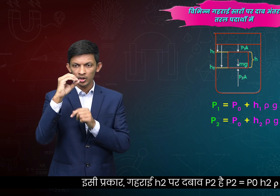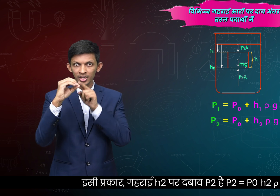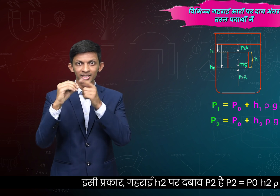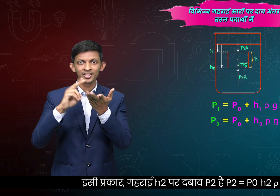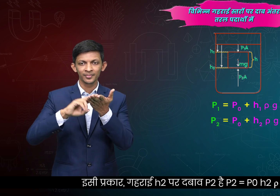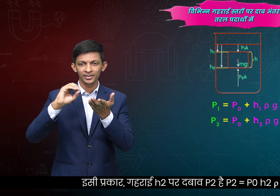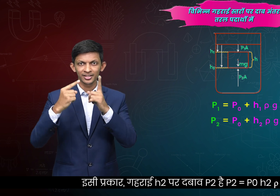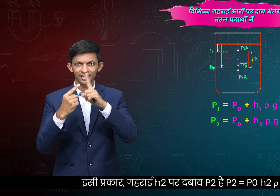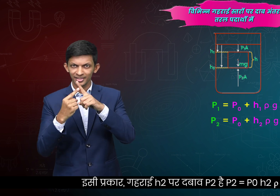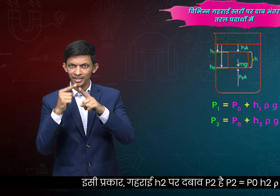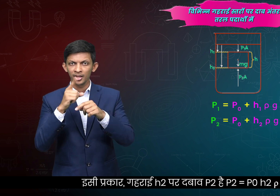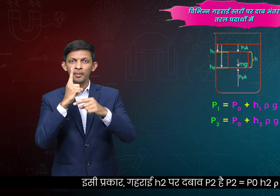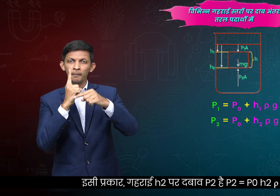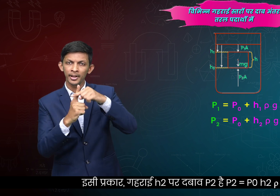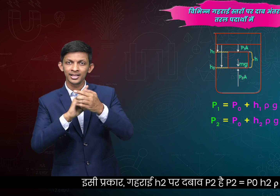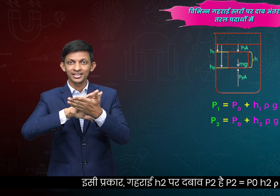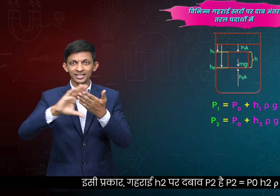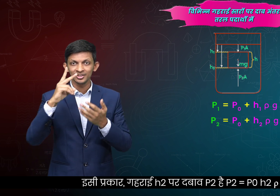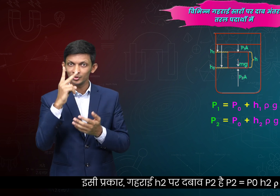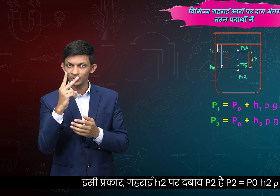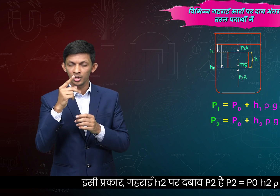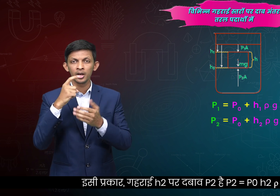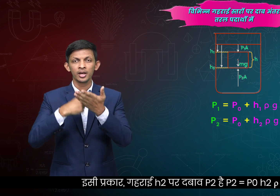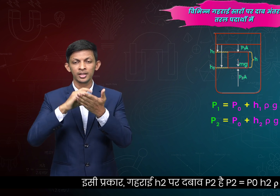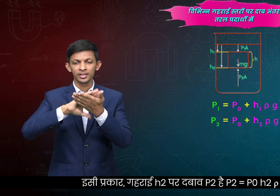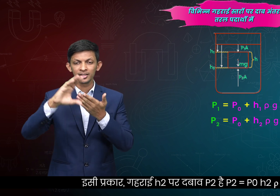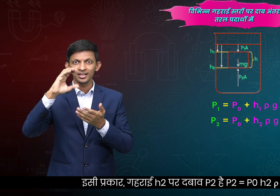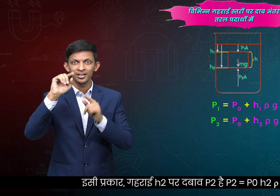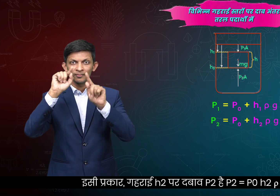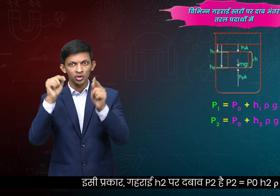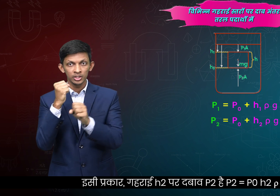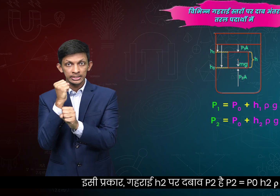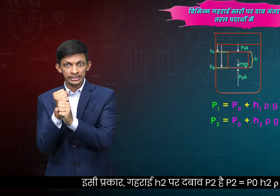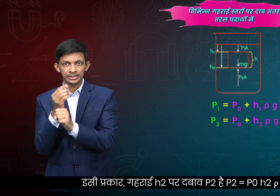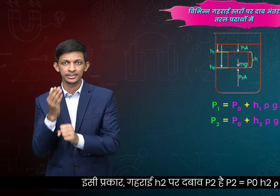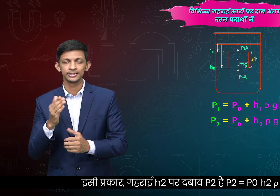P2 इज इक्वल्स टू PO H2 PG।